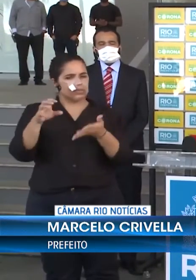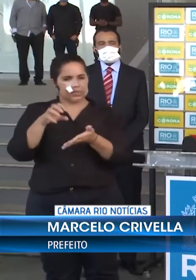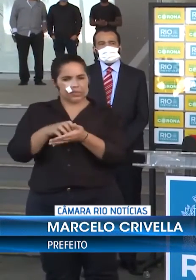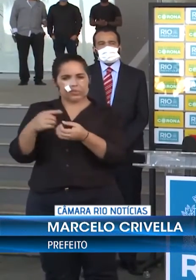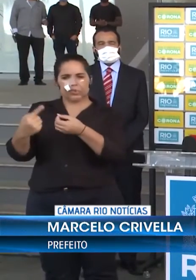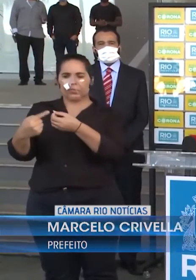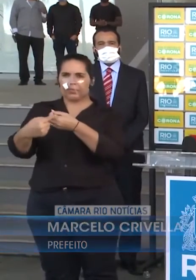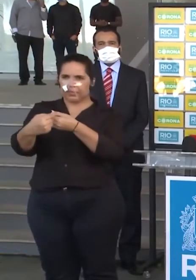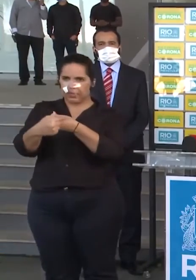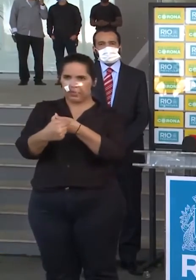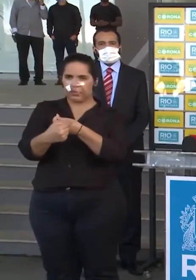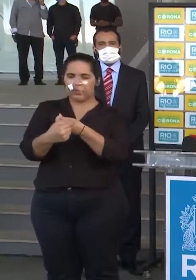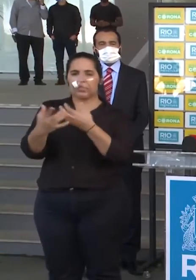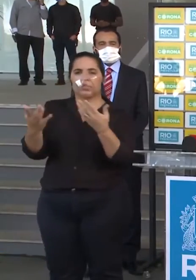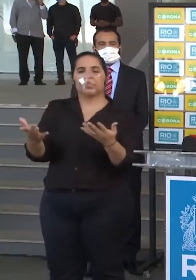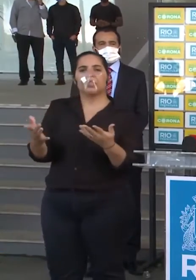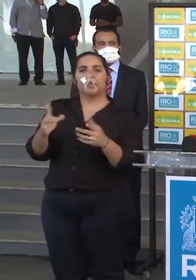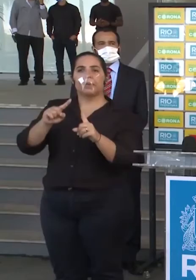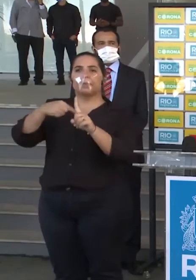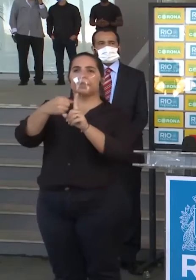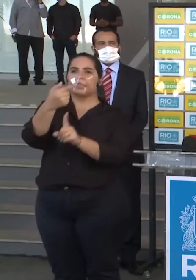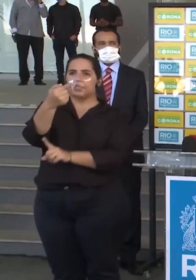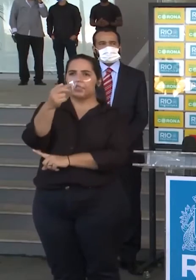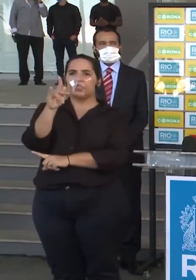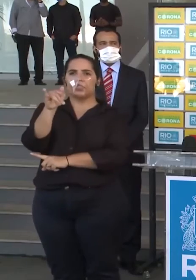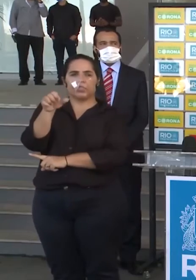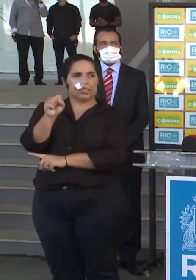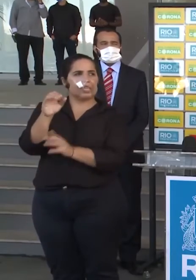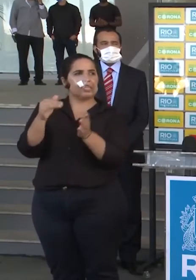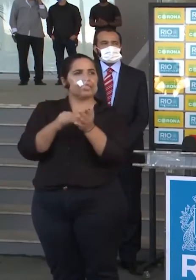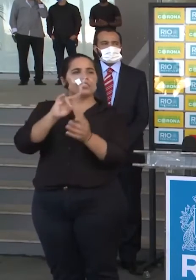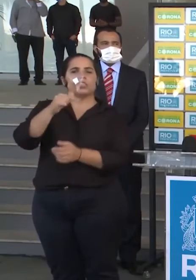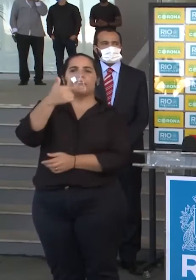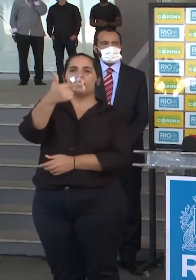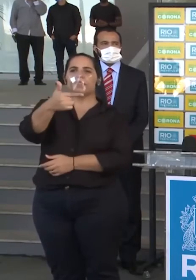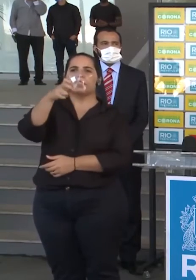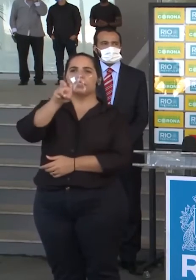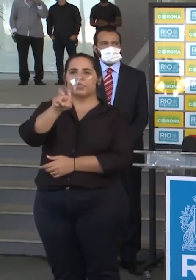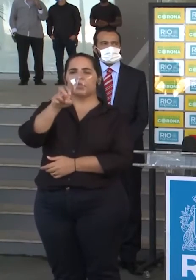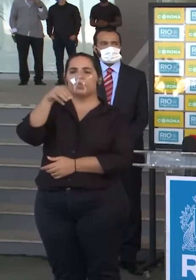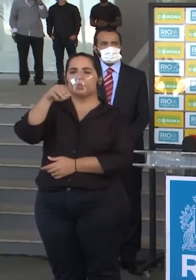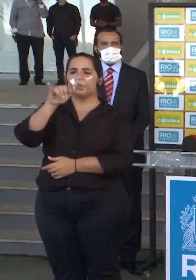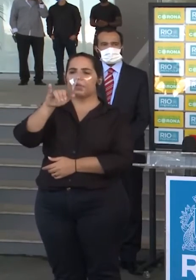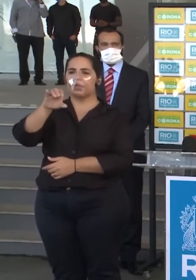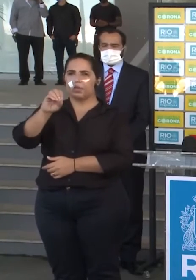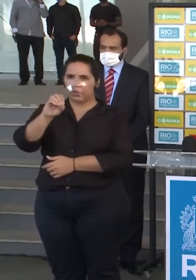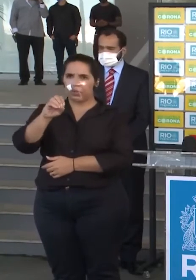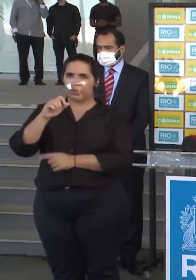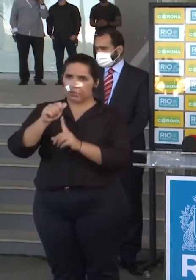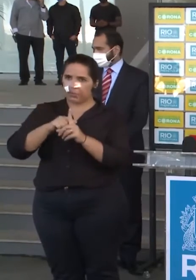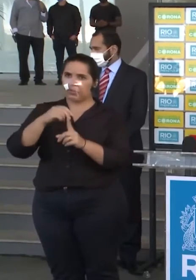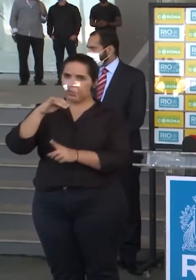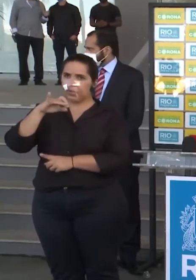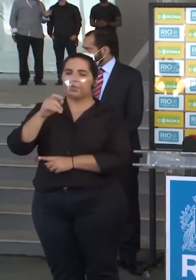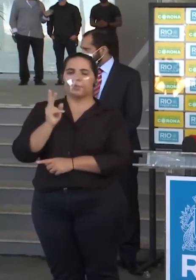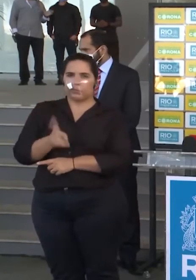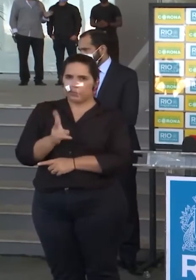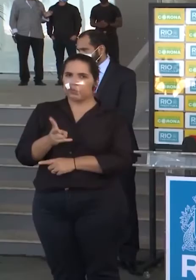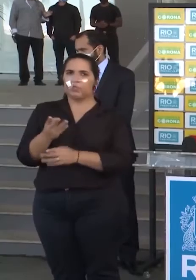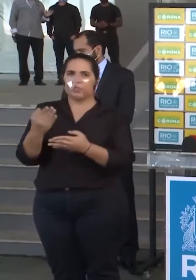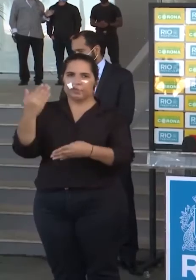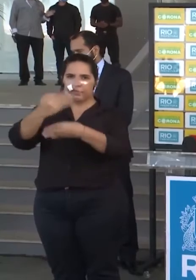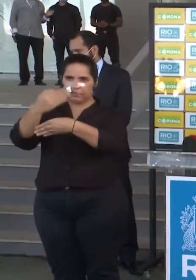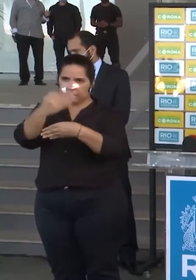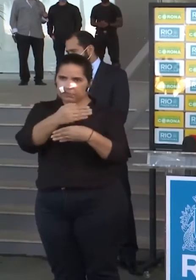bairros. Nós programamos mais 7 dias, então até o dia 25 de maio estão mantidas essas medidas.